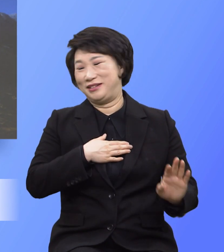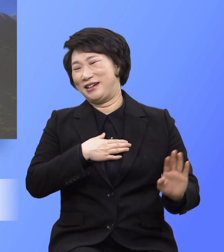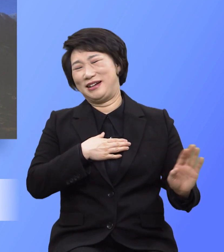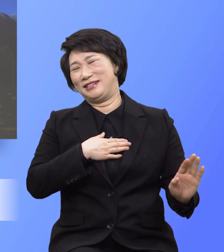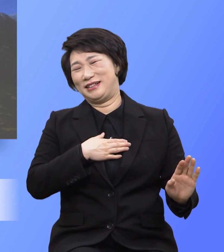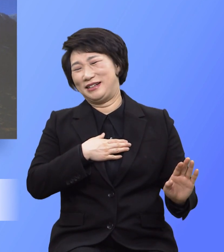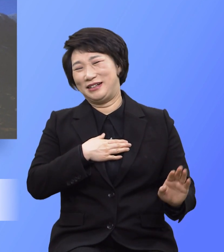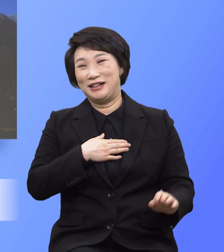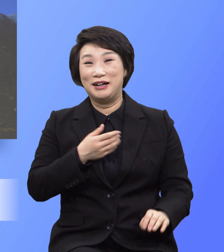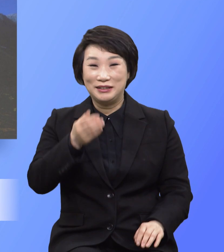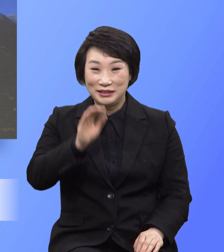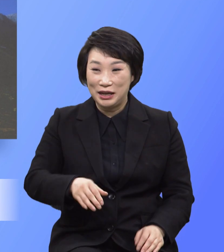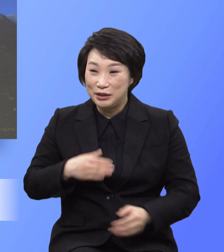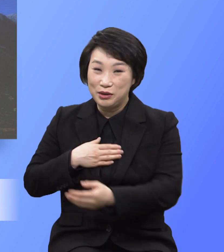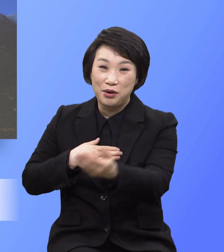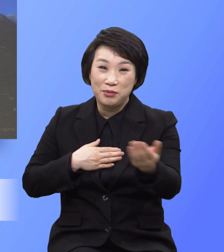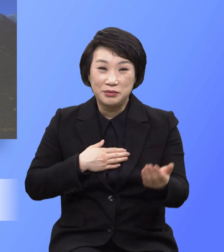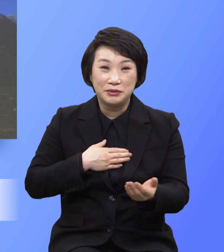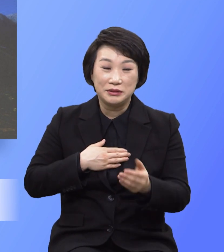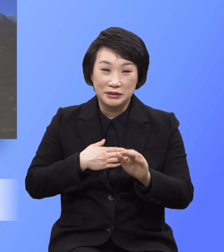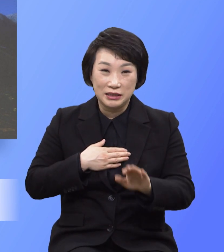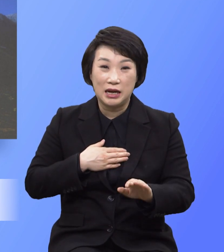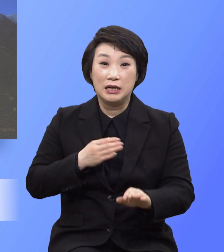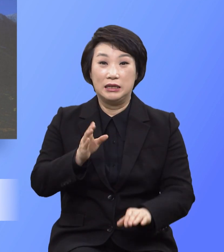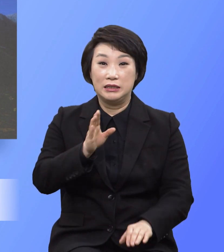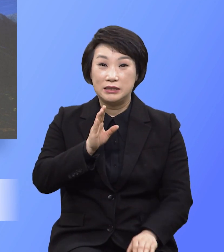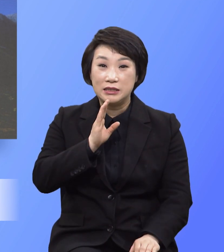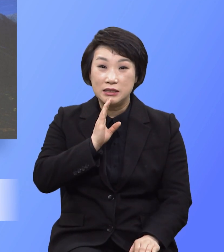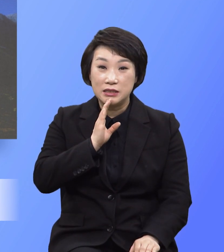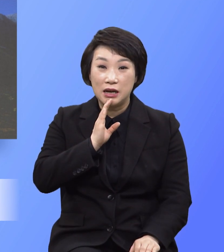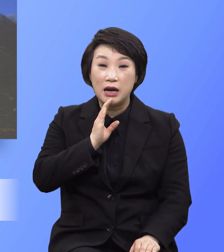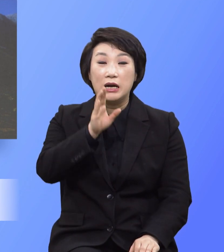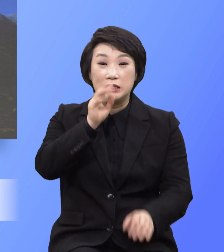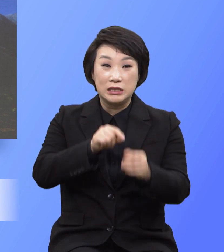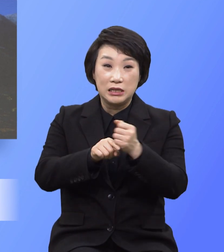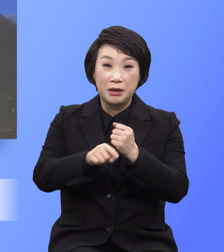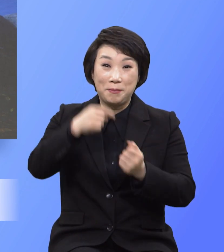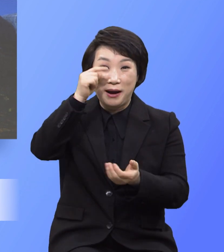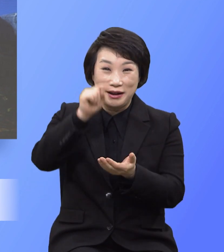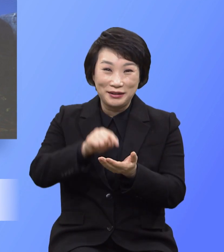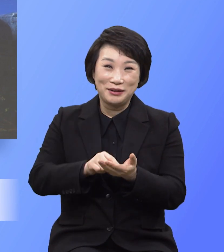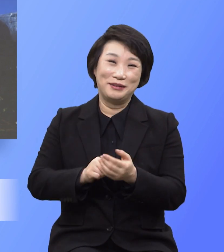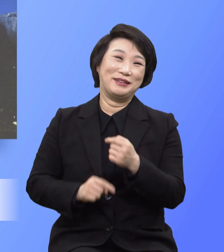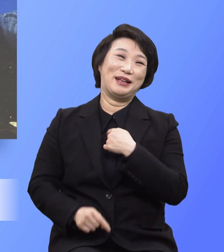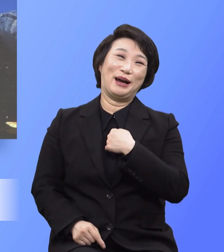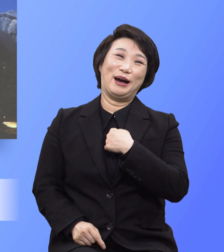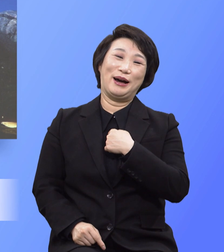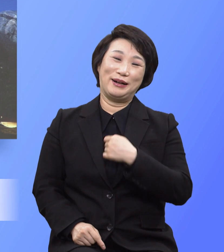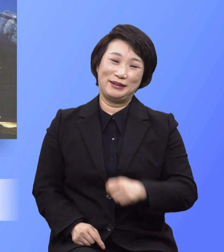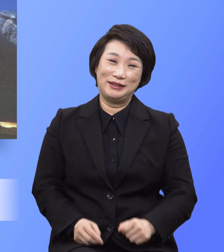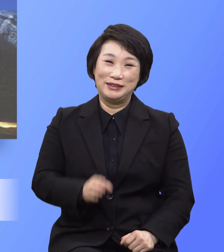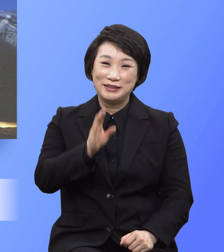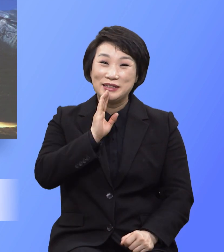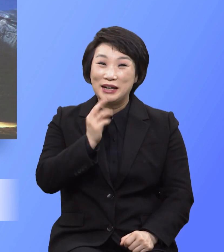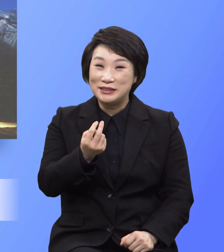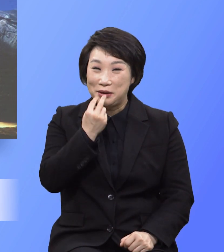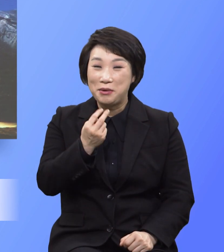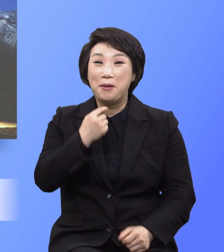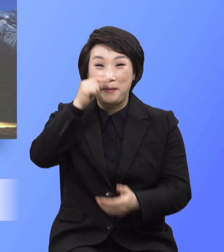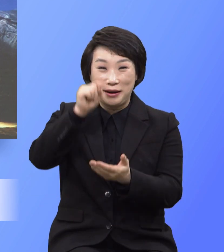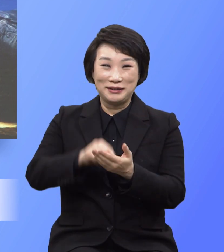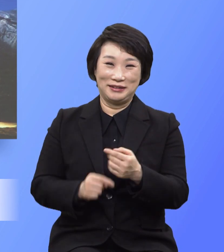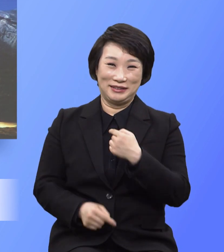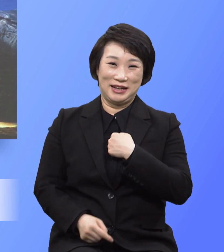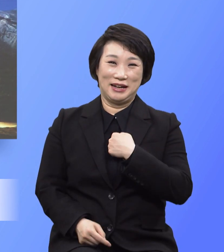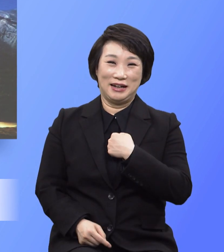말이오. 그러나 여러분 정말로 참된 진리를 발견했고 참된 생명을